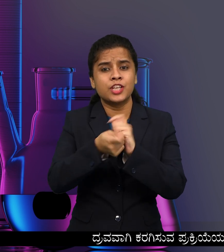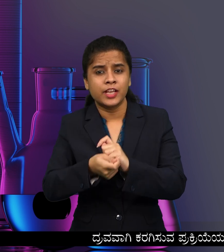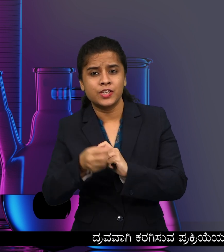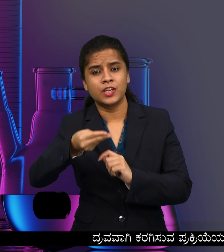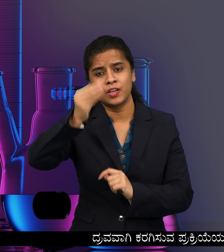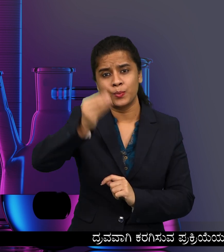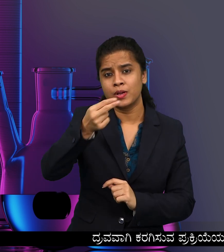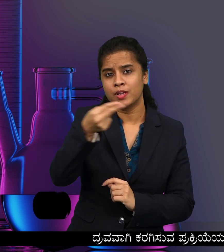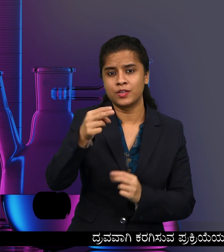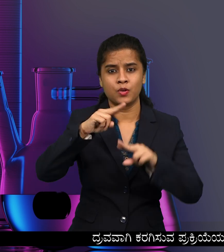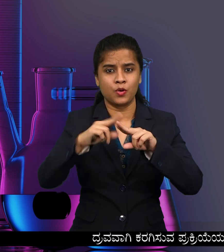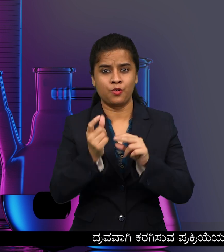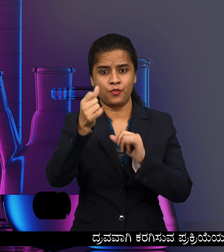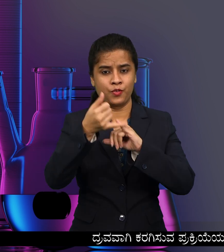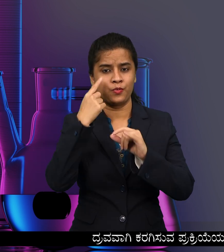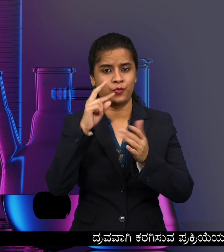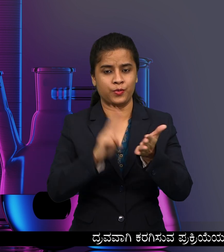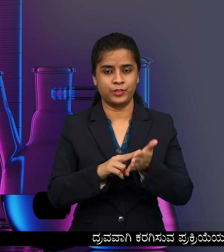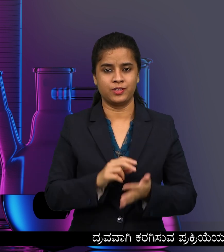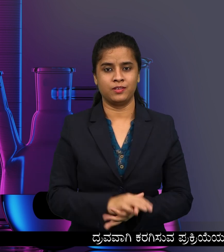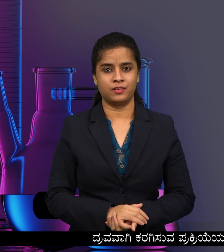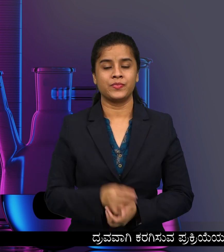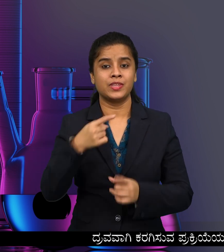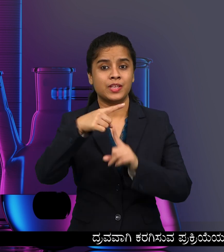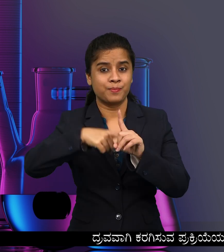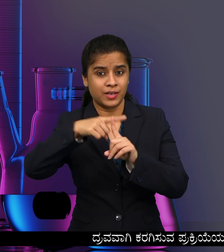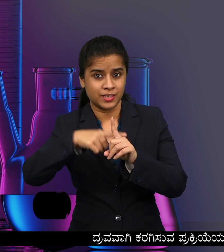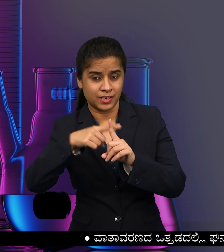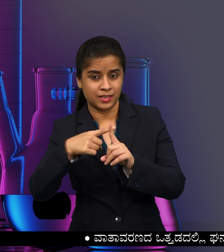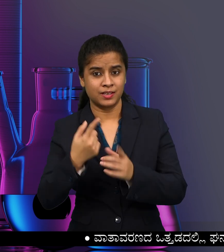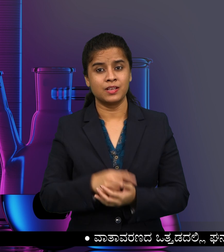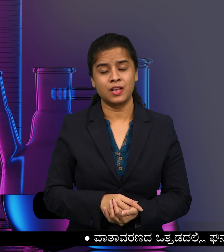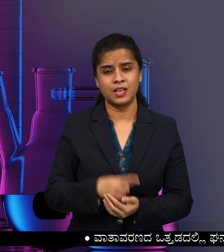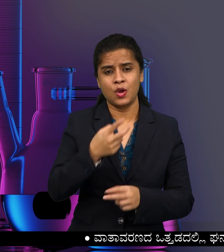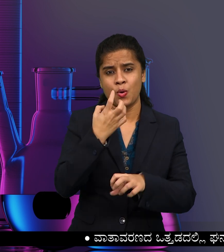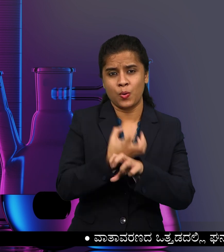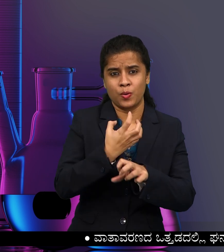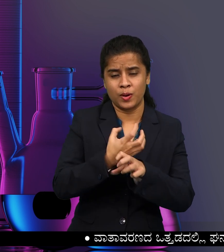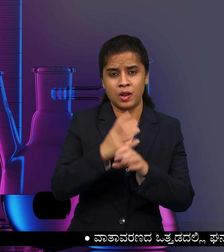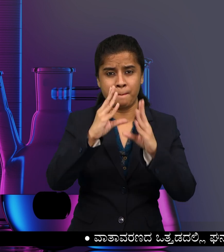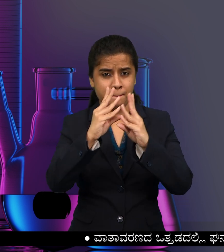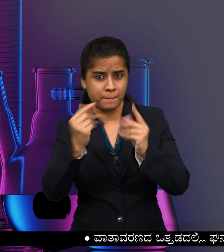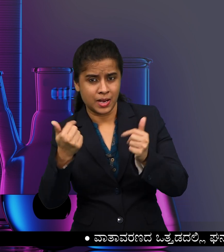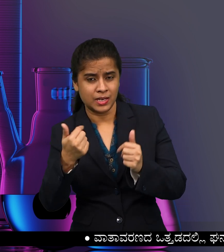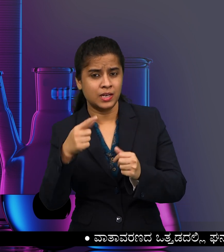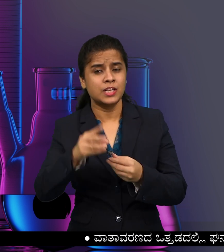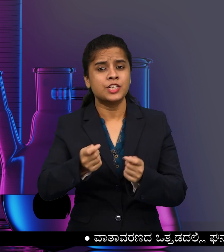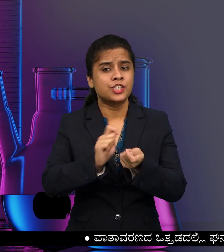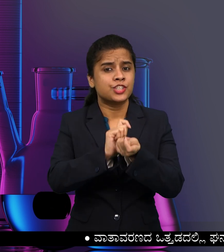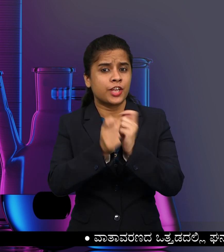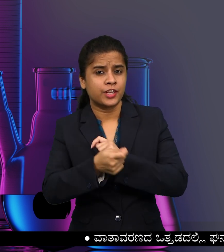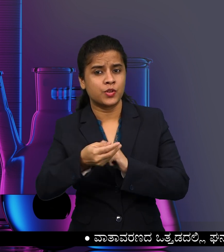ದ್ರವವಾಗಿ ಕರಗಿಸುವ ಪ್ರಕ್ರಿಯೆಯನ್ನು ಫ್ಯೂಷನ್ ಎಂದು ಕರೆಯಲಾಗುತ್ತದೆ. ವಾತಾವರಣದ ಒತ್ತಡದಲ್ಲಿ